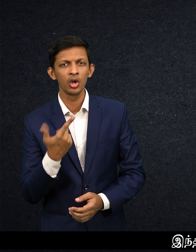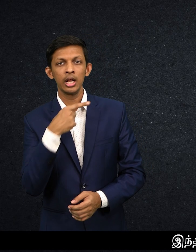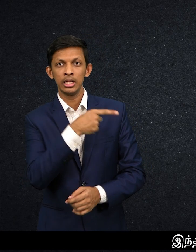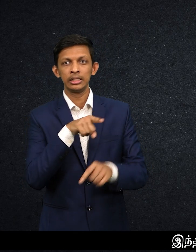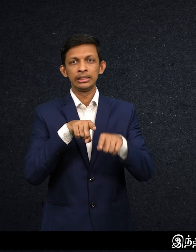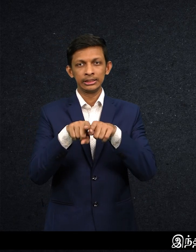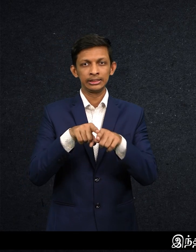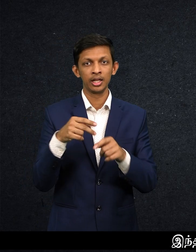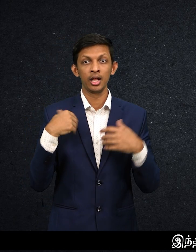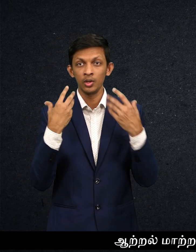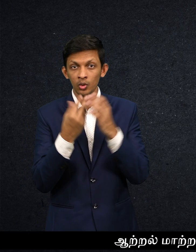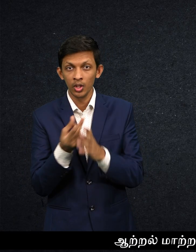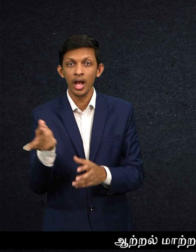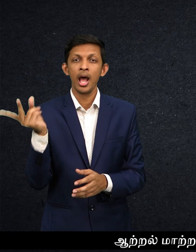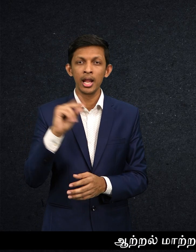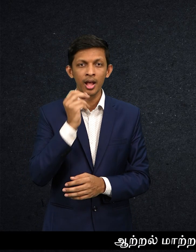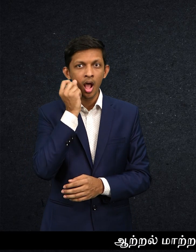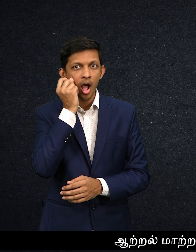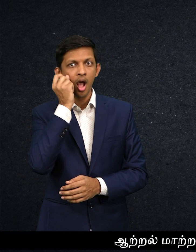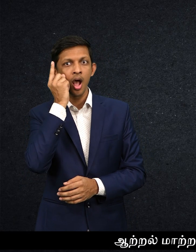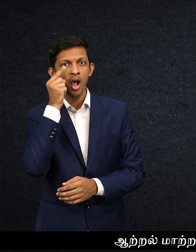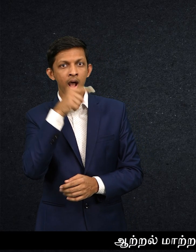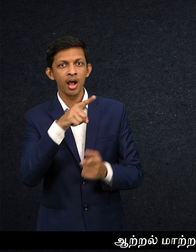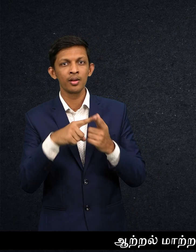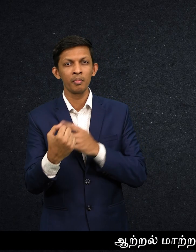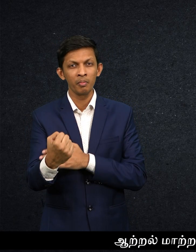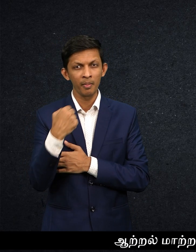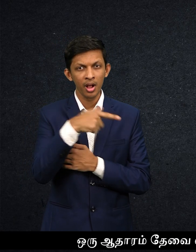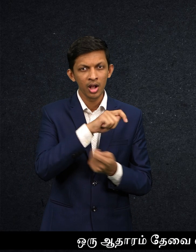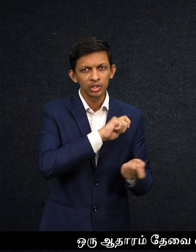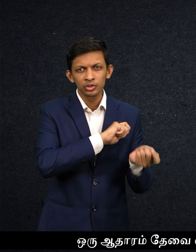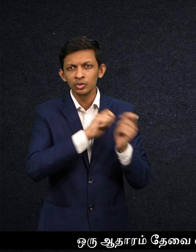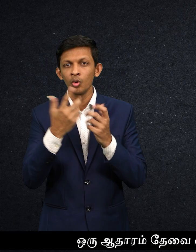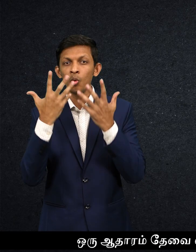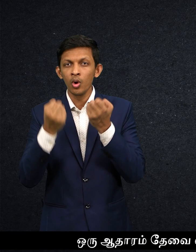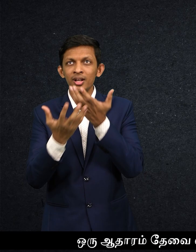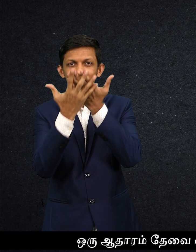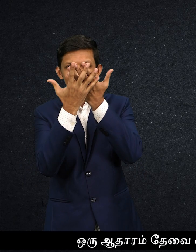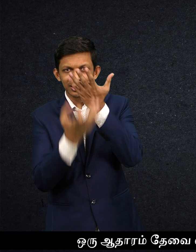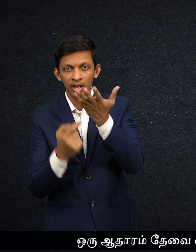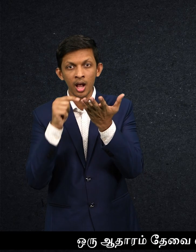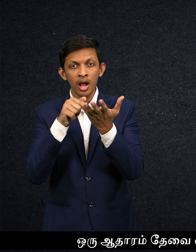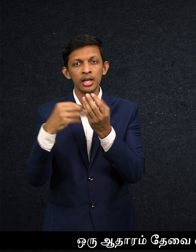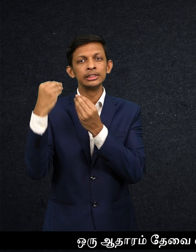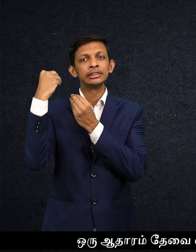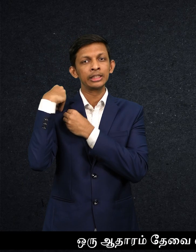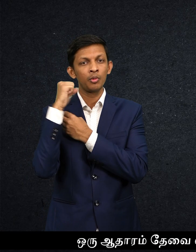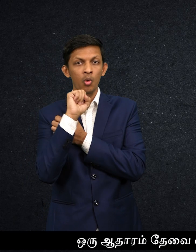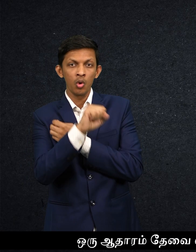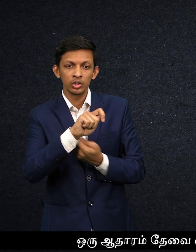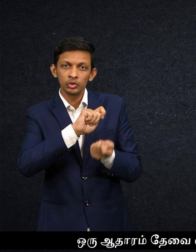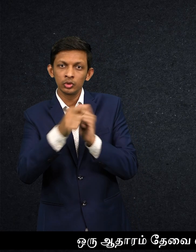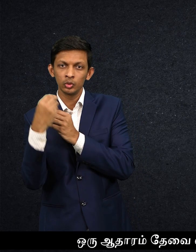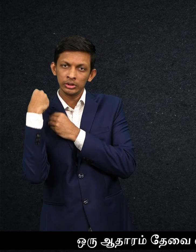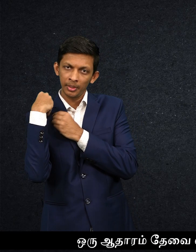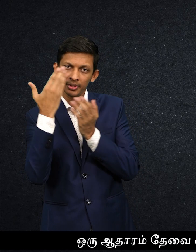இந்த எடுத்துக்காட்டில் இருந்து ஆற்றல் மாற்றங்களுக்கு அவற்றின் மாற்றங்களுக்கு ஒரு ஆதாரம் தேவை என்பதையும் நாம் புரிந்து